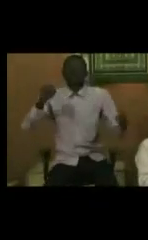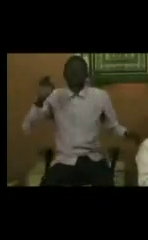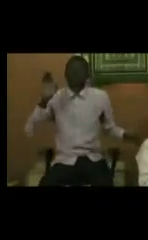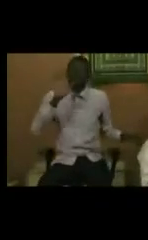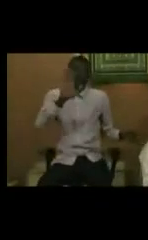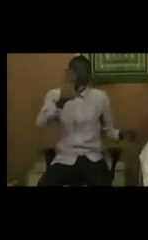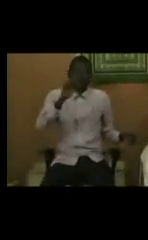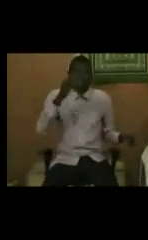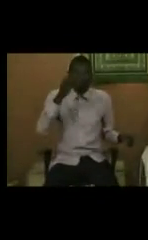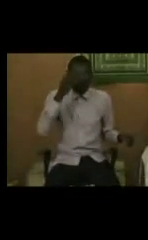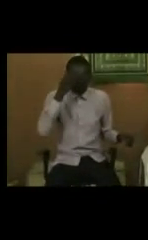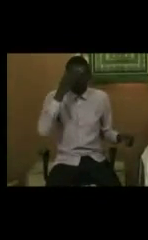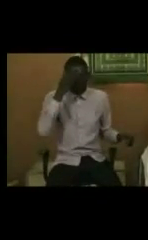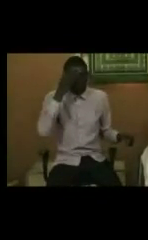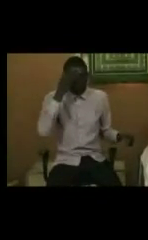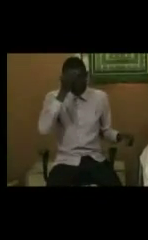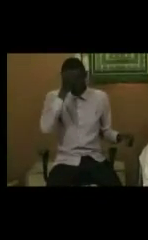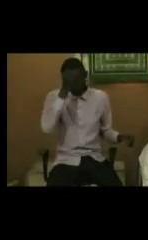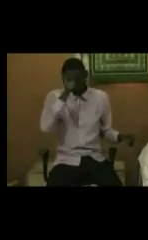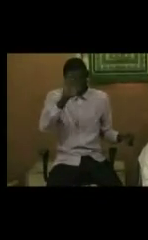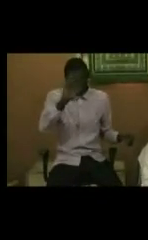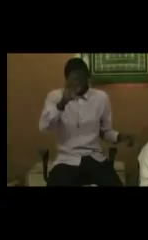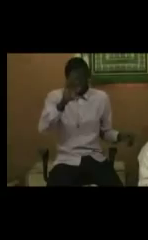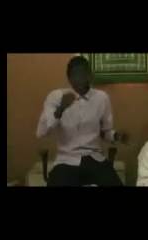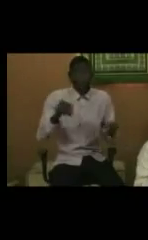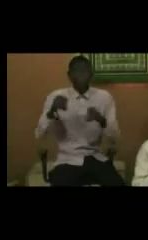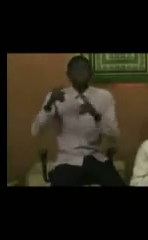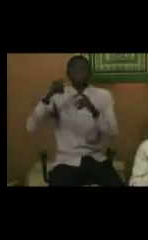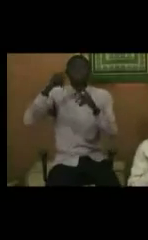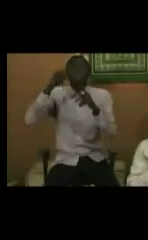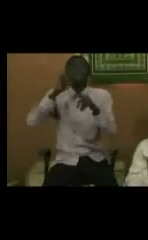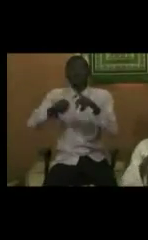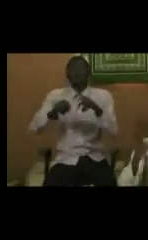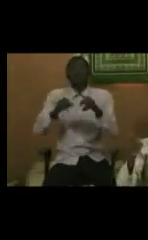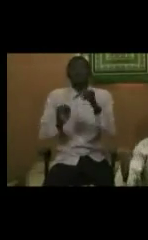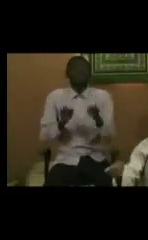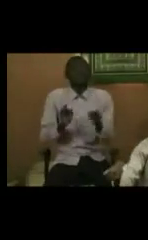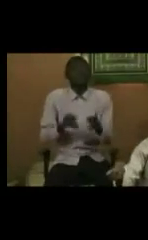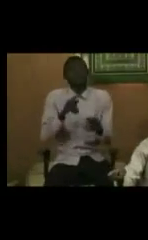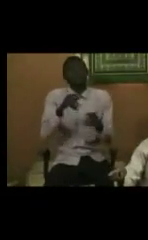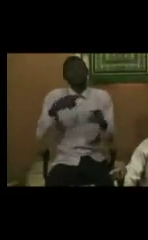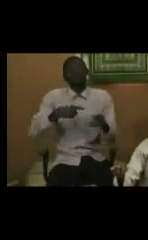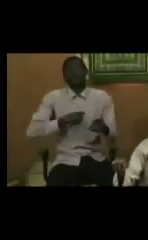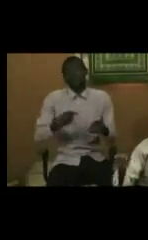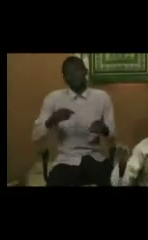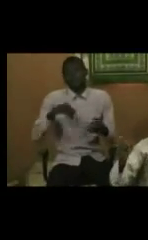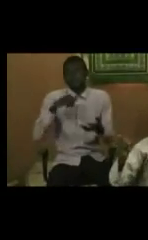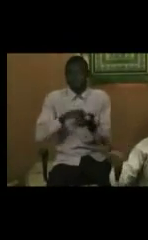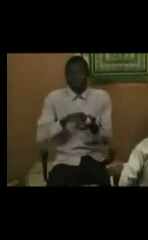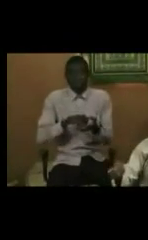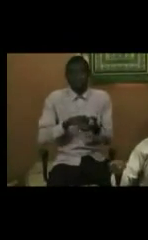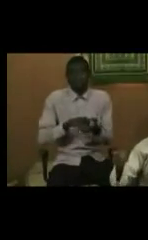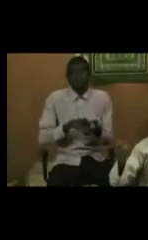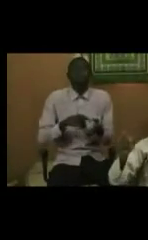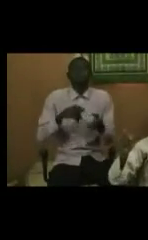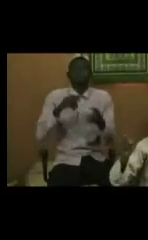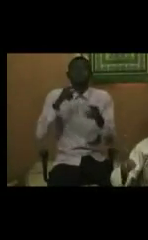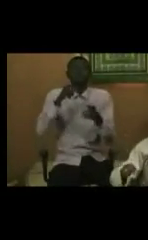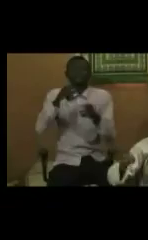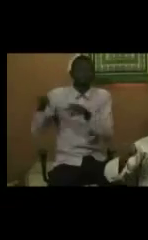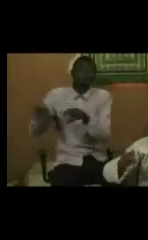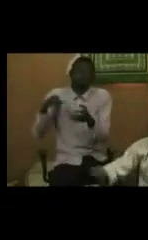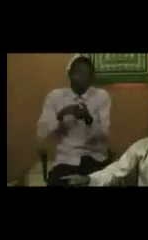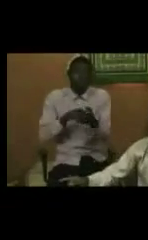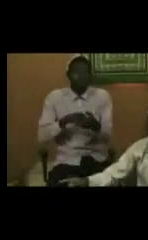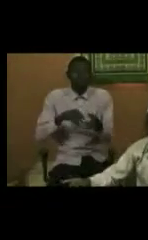lati kirun kosiru aga si pe in khiftum an yaftinakum